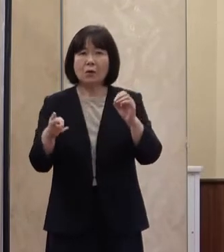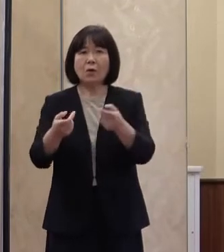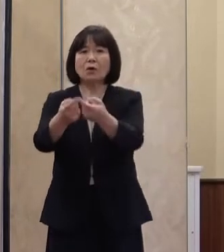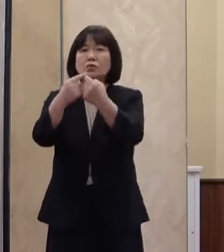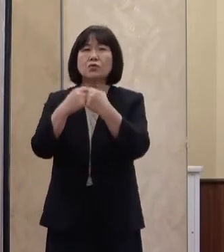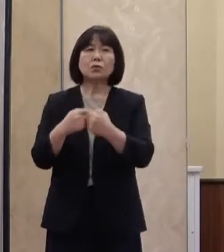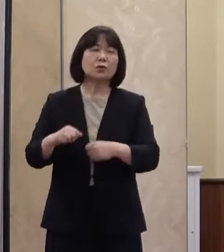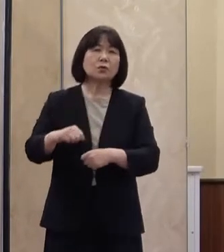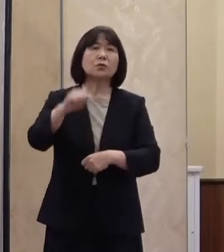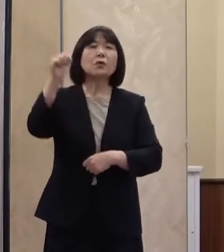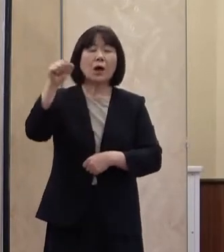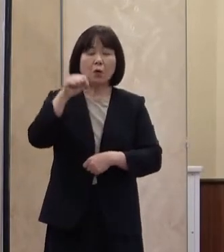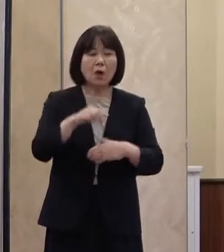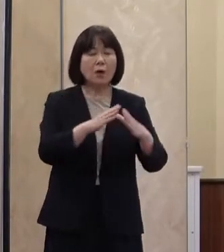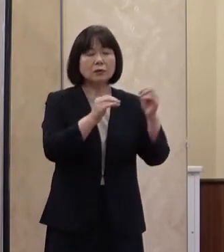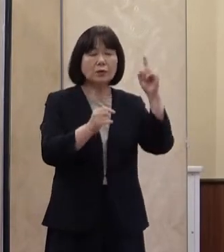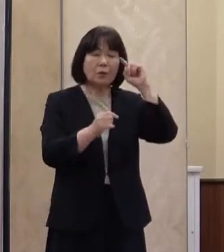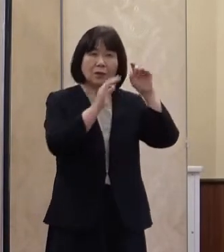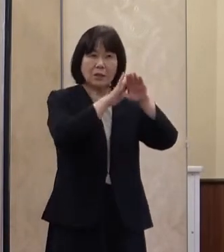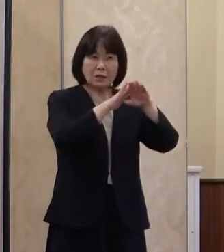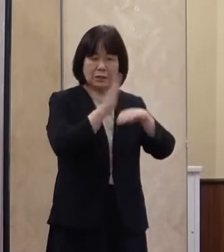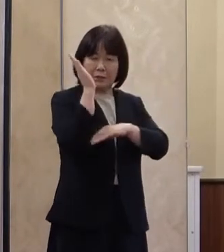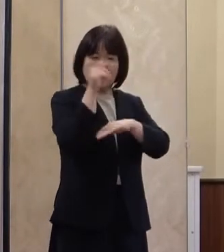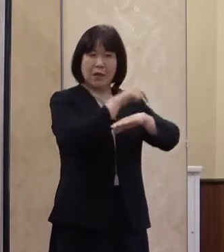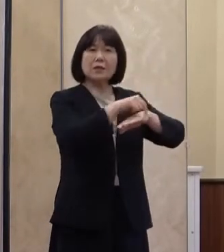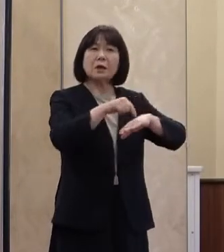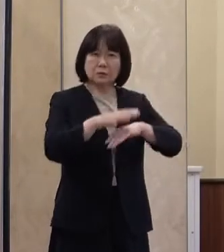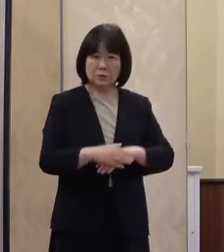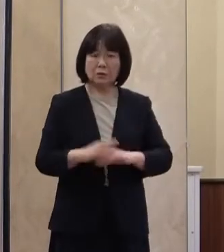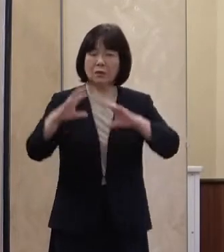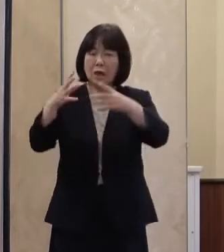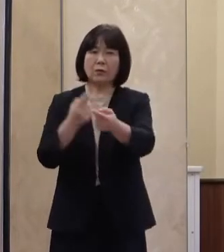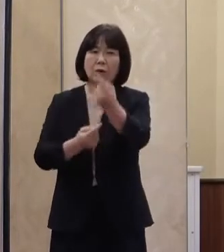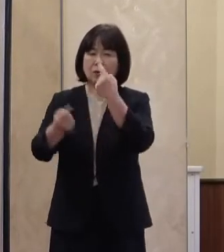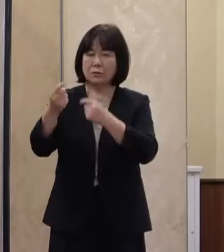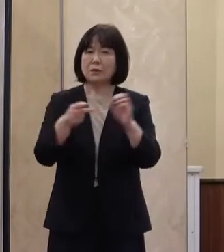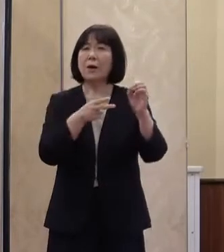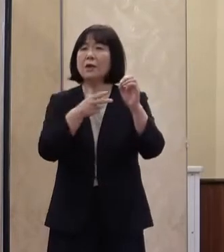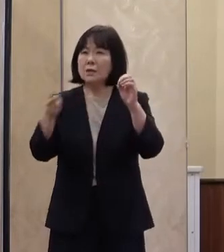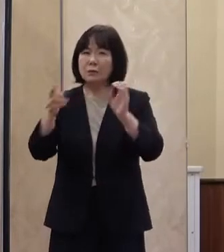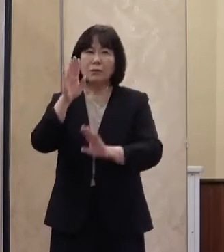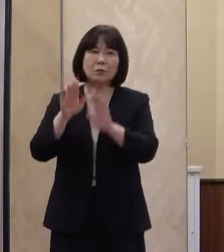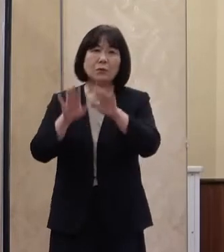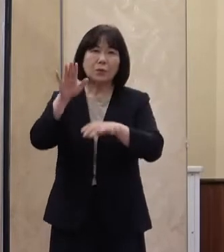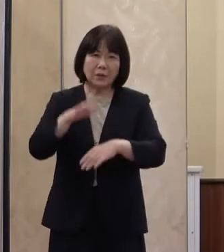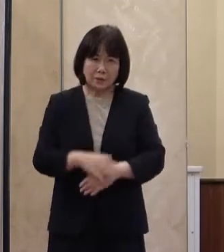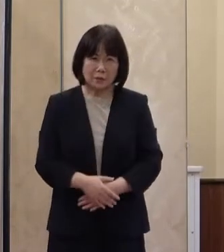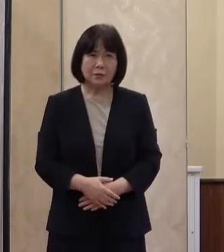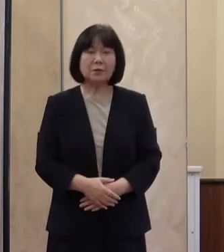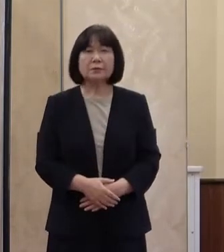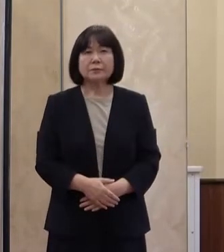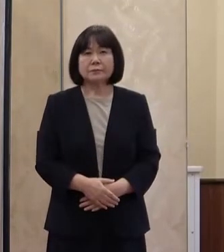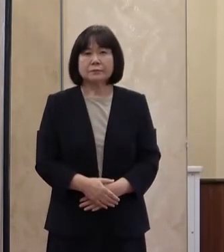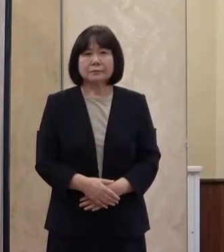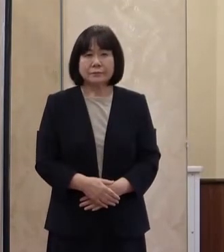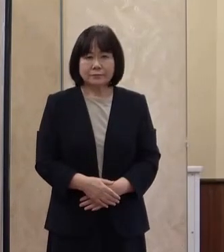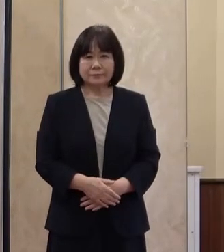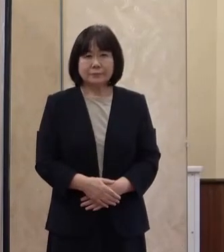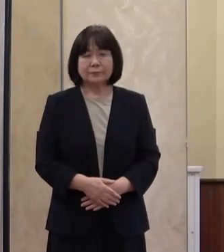してませんので、これはもう国の政策なんで、ゼロという状況です。ですので、今そういった中